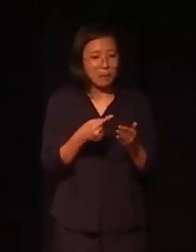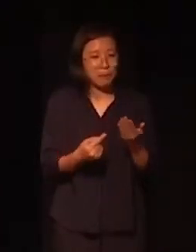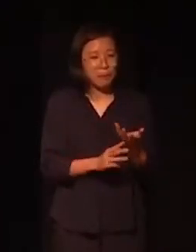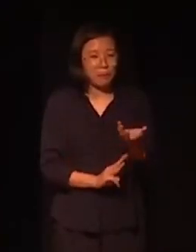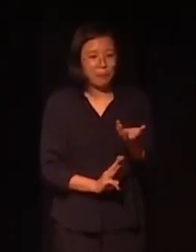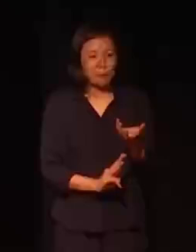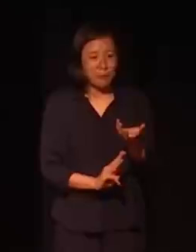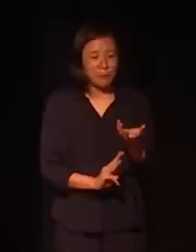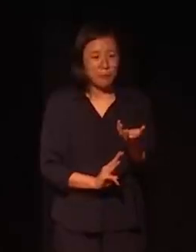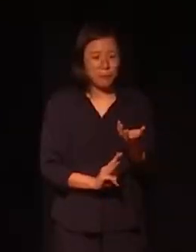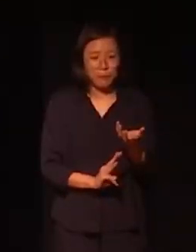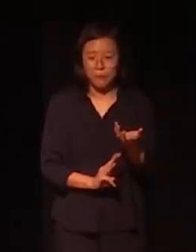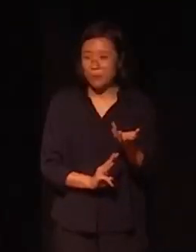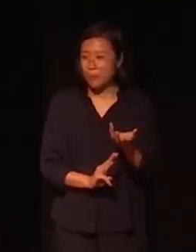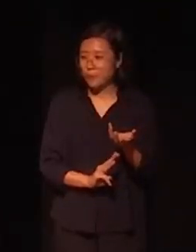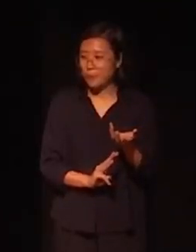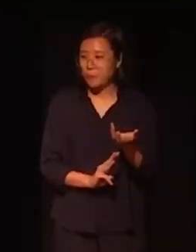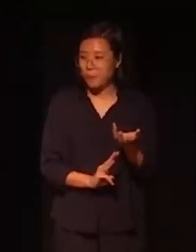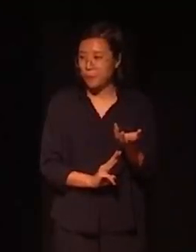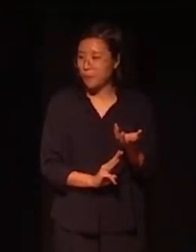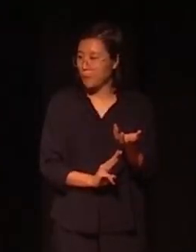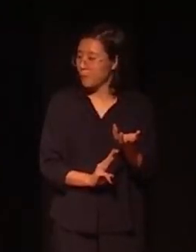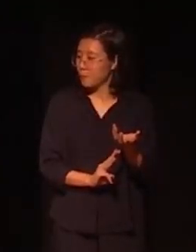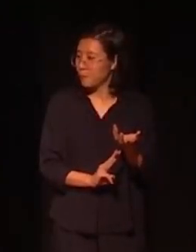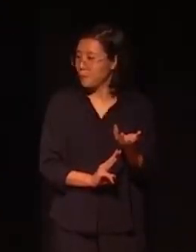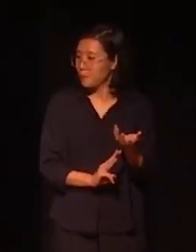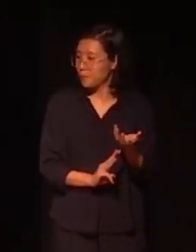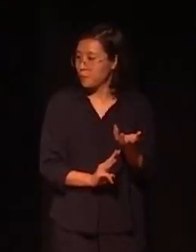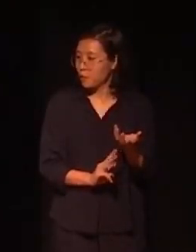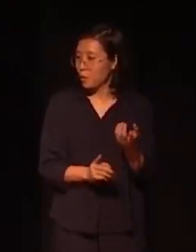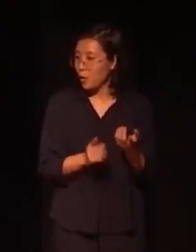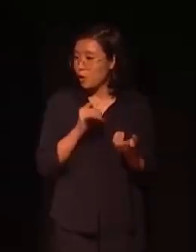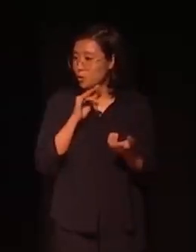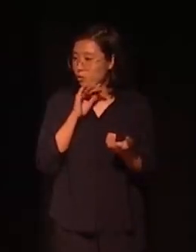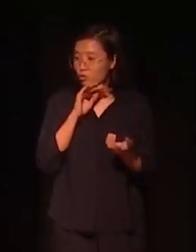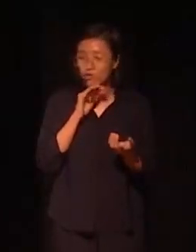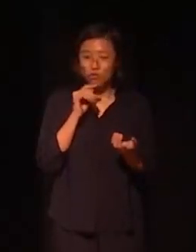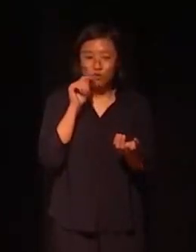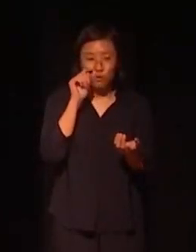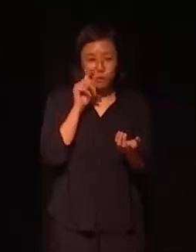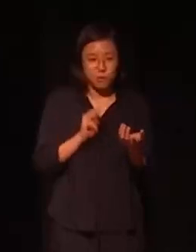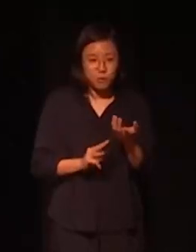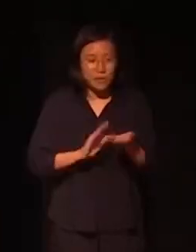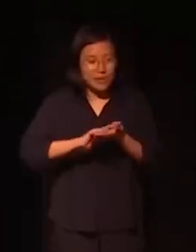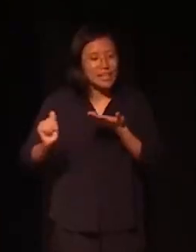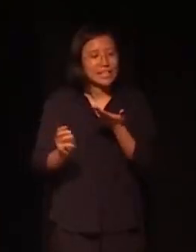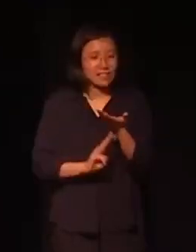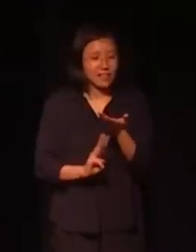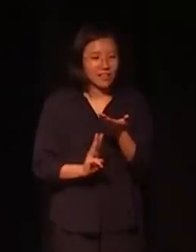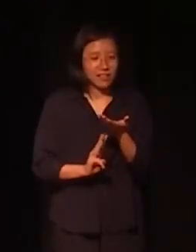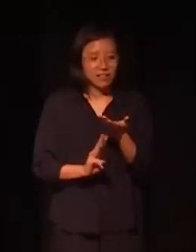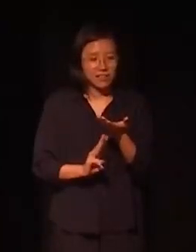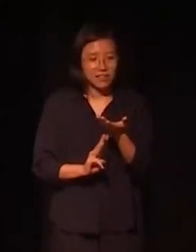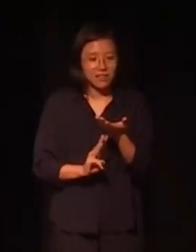this is 干蒸. If you steam it in its own way, then it's 清蒸, or you simply